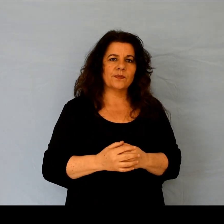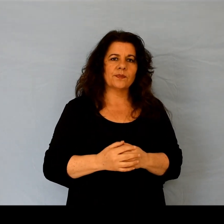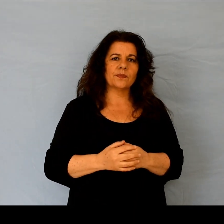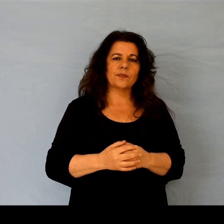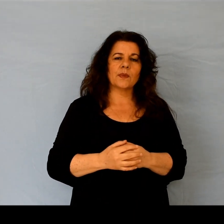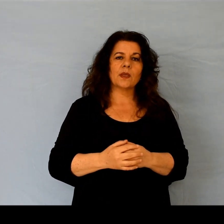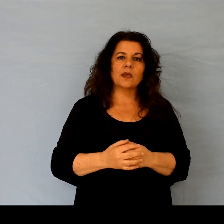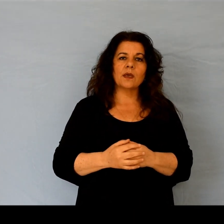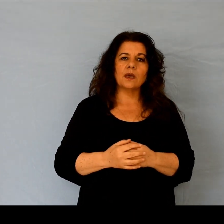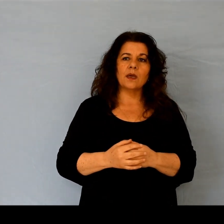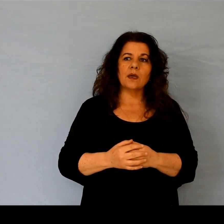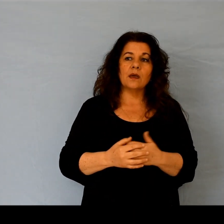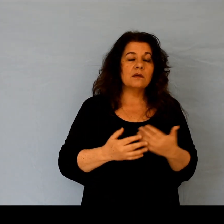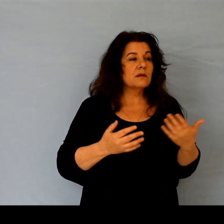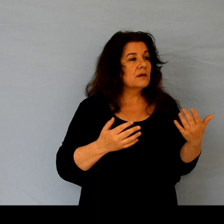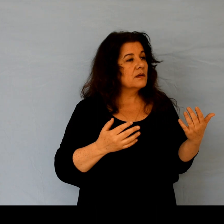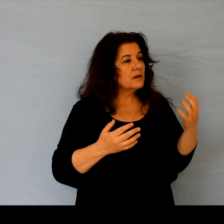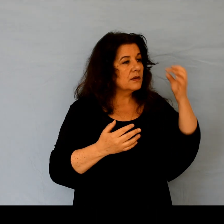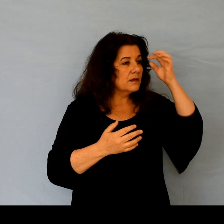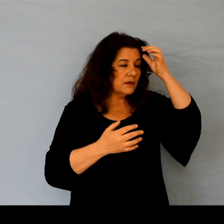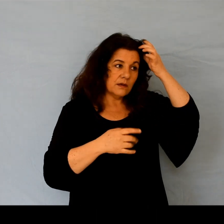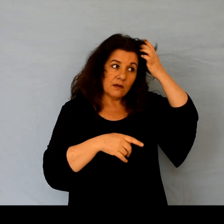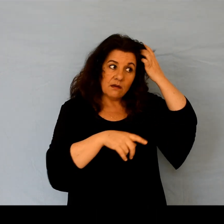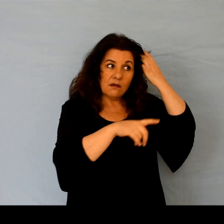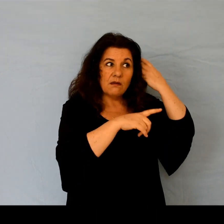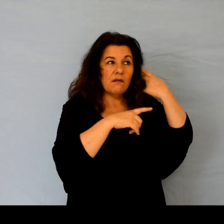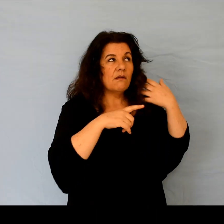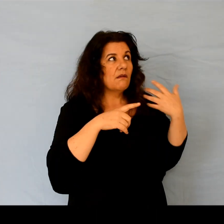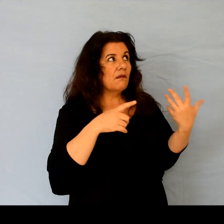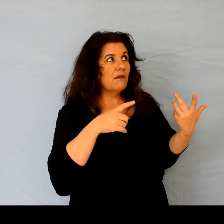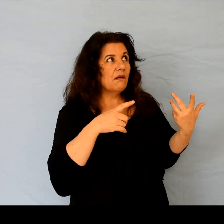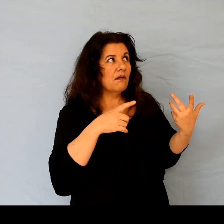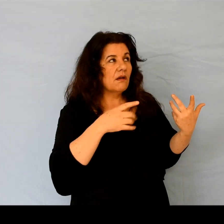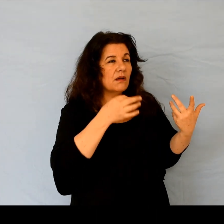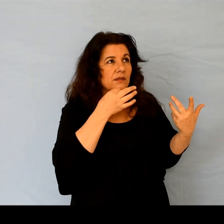Ne dites-vous pas, « Encore 4 mois et ce sera la moisson ?»